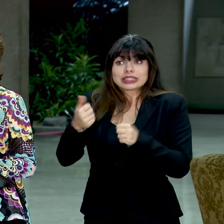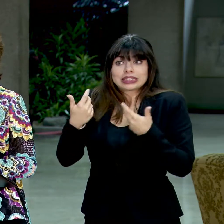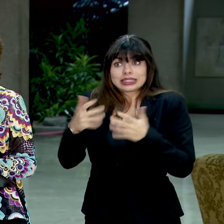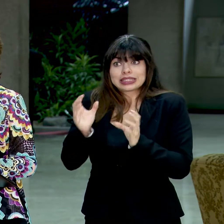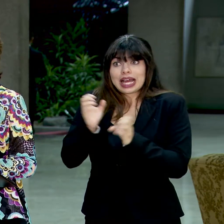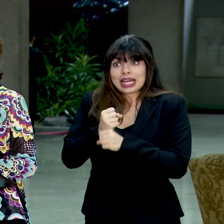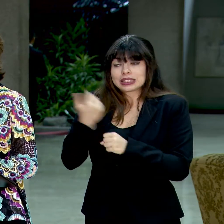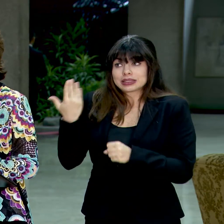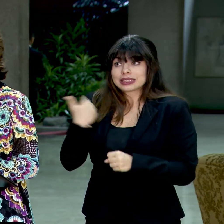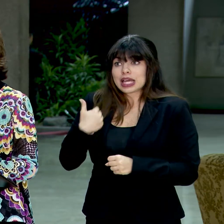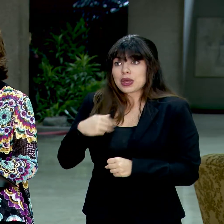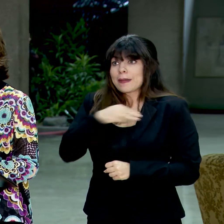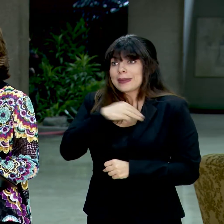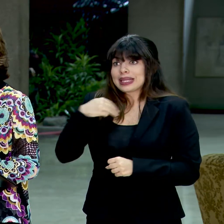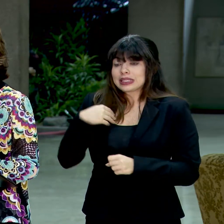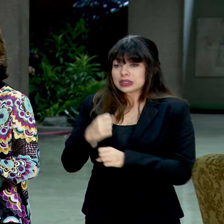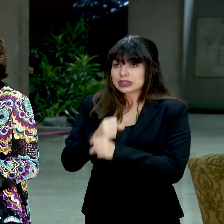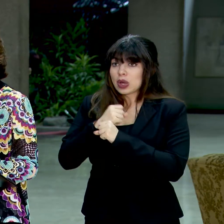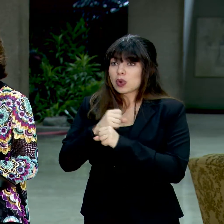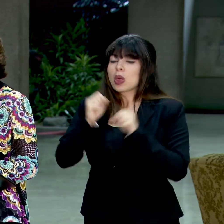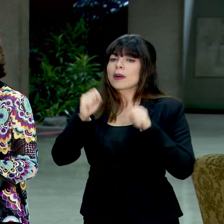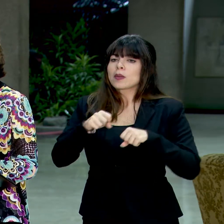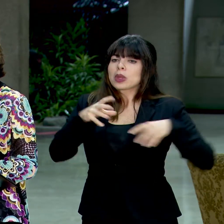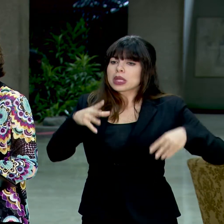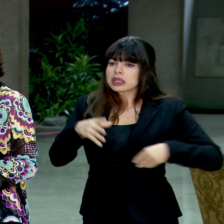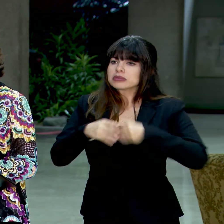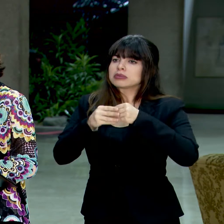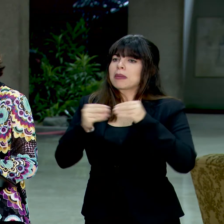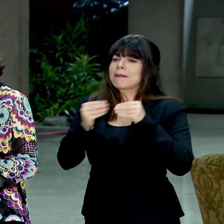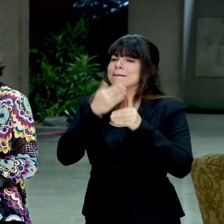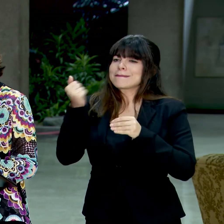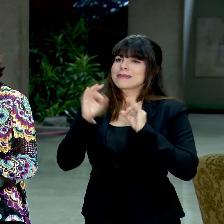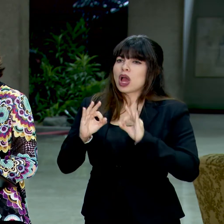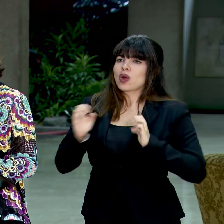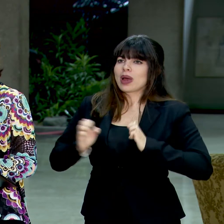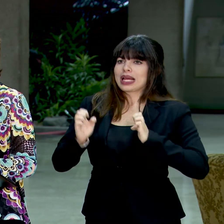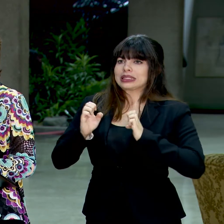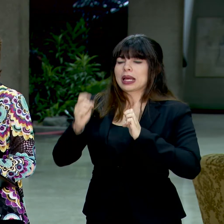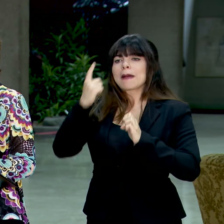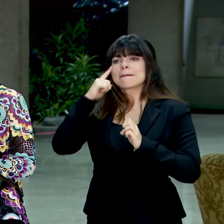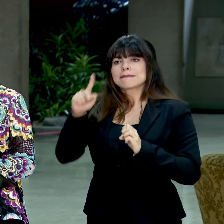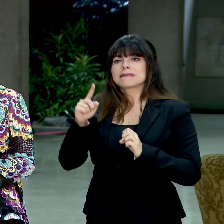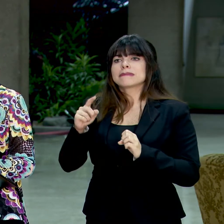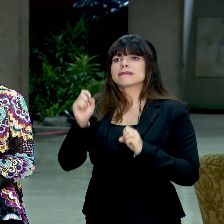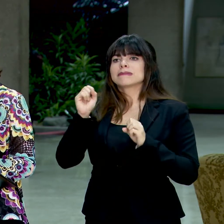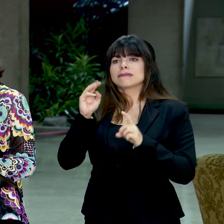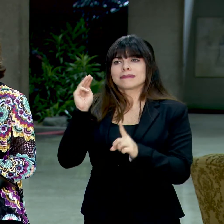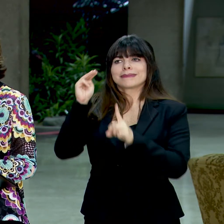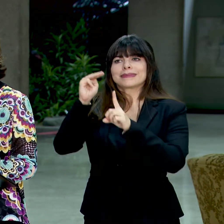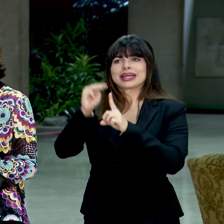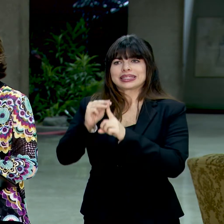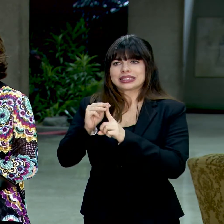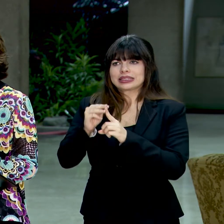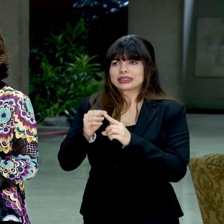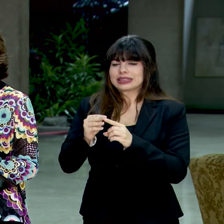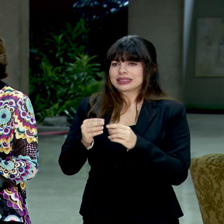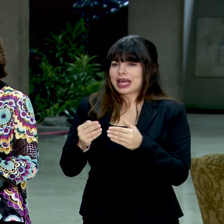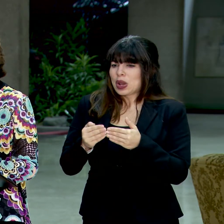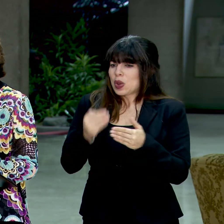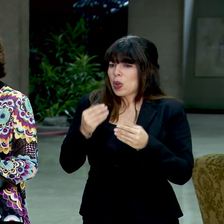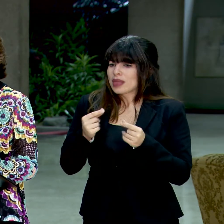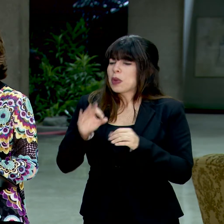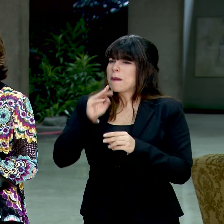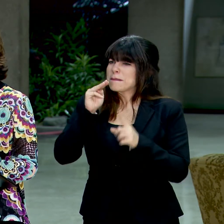el señor ministro de Seguridad, poder sumar las mejores estrategias posibles para mandar un mensaje lo antes, un